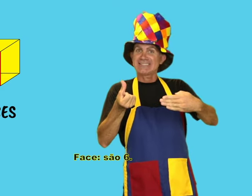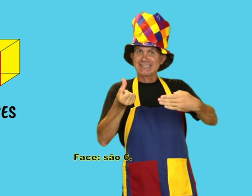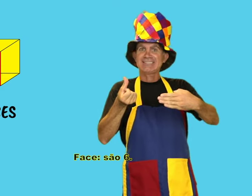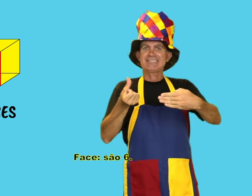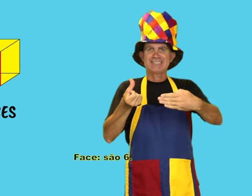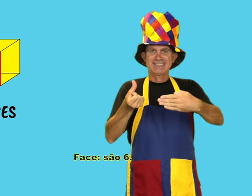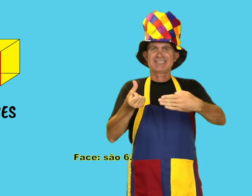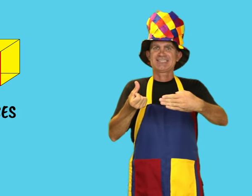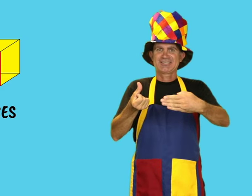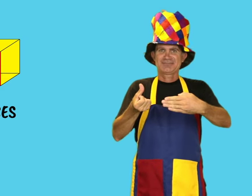São seis.